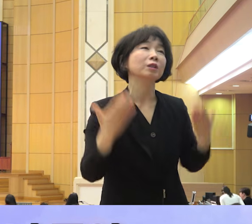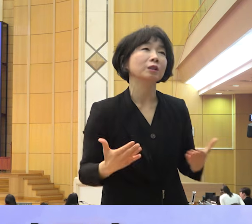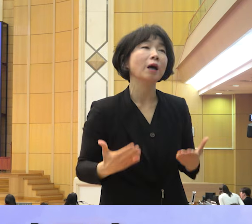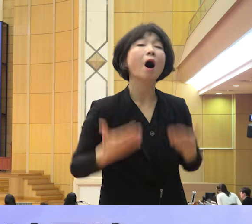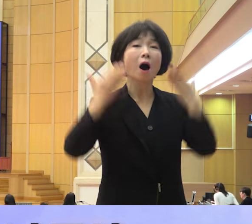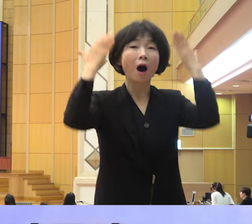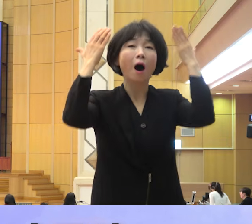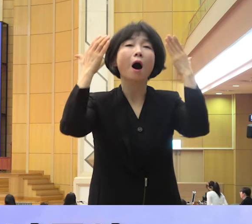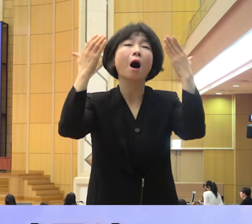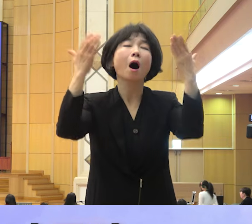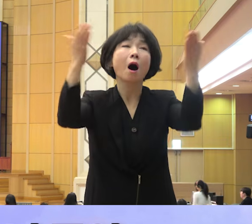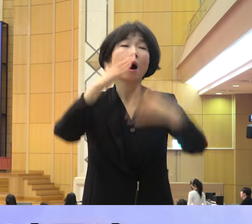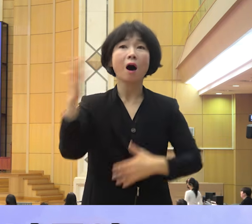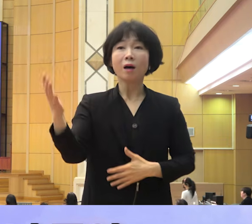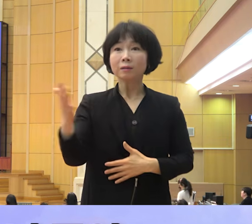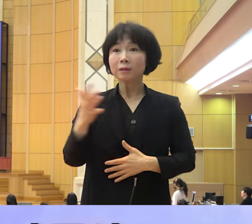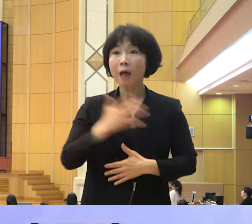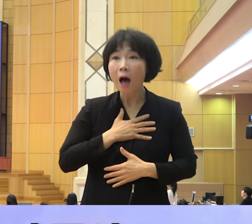찬송합시다.